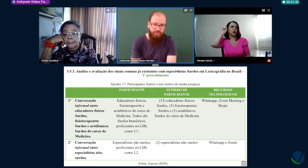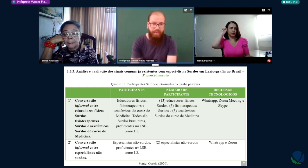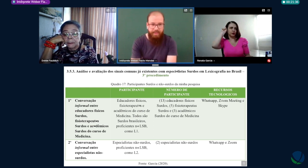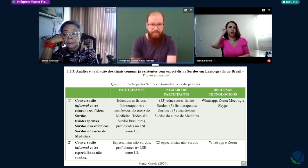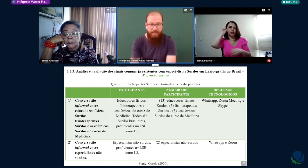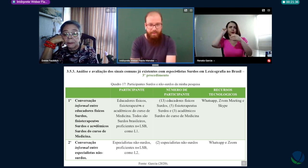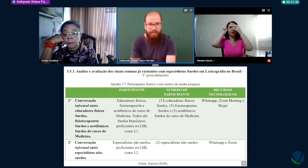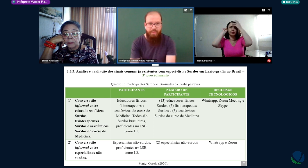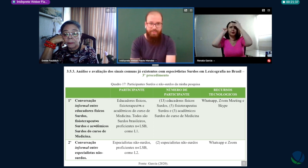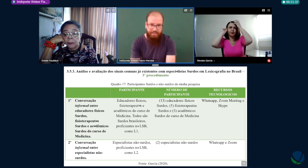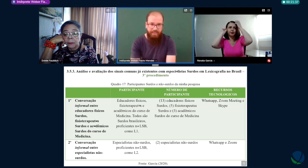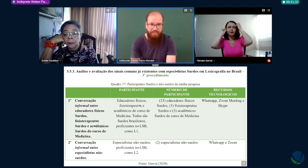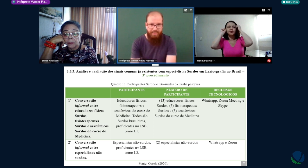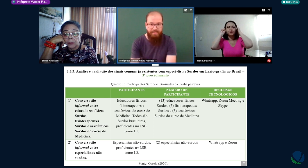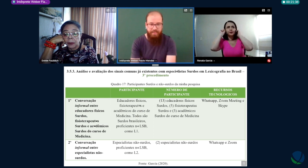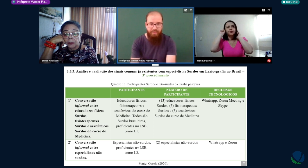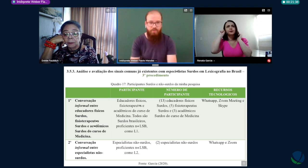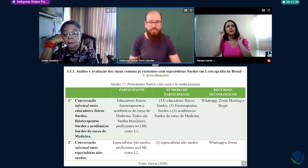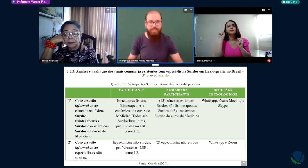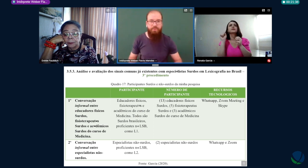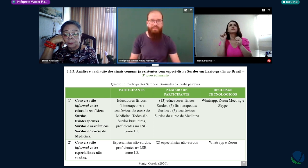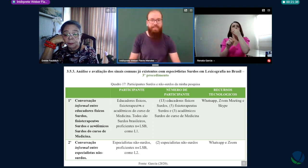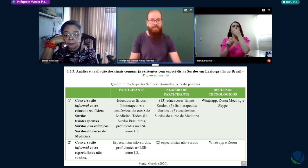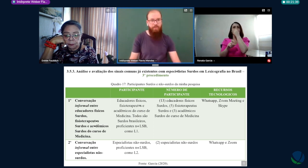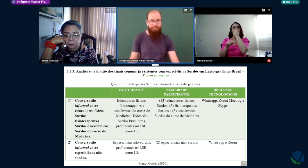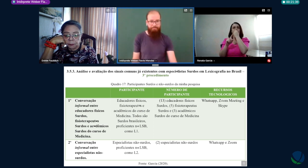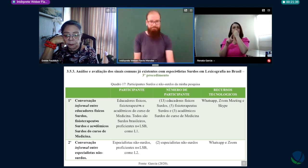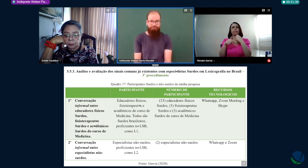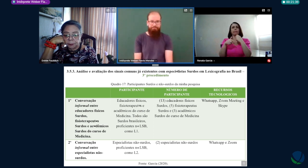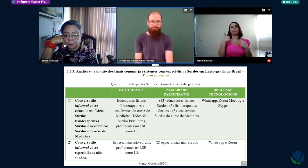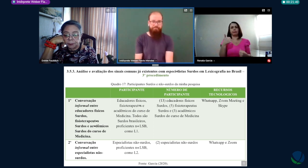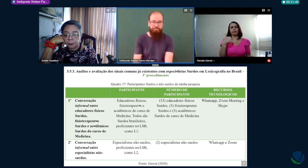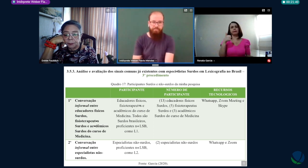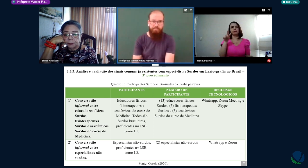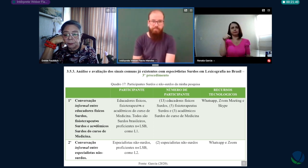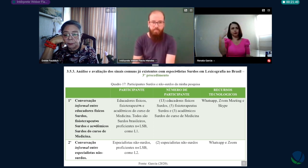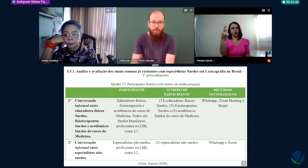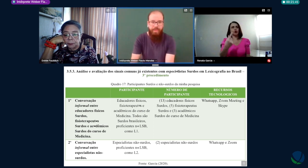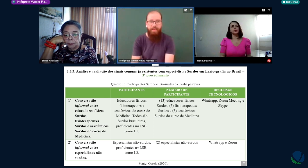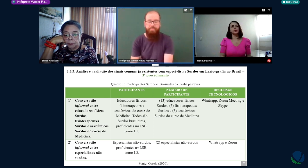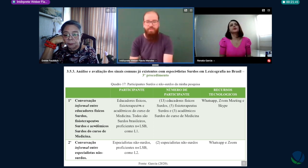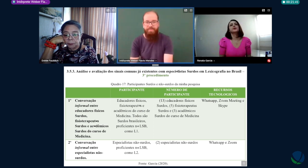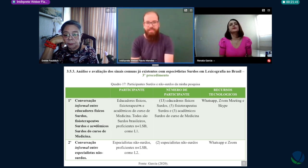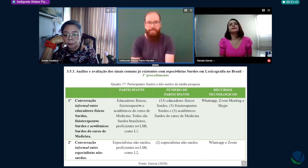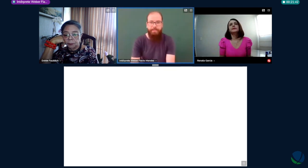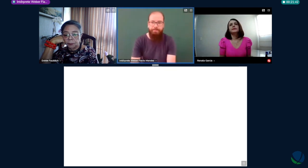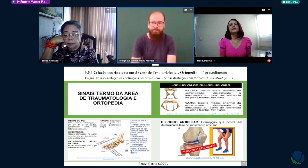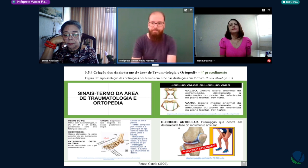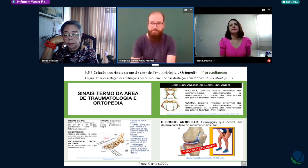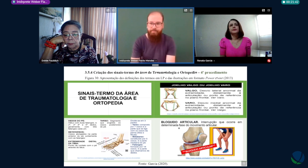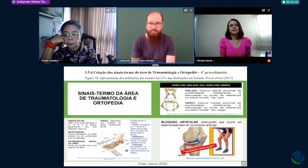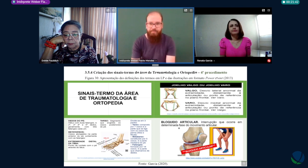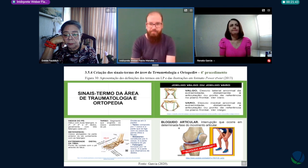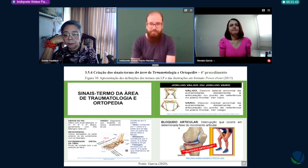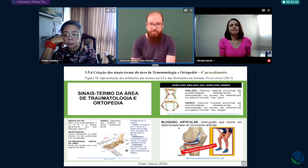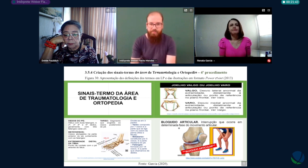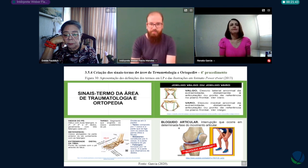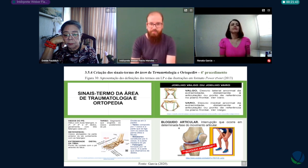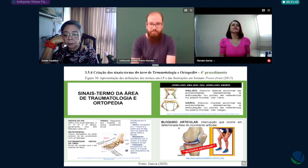que possuem a língua de sinais brasileira como segunda língua. Ok, próximo slide.